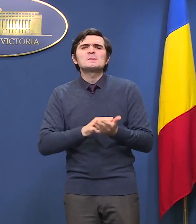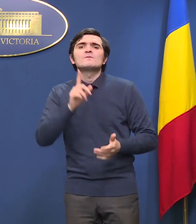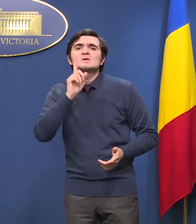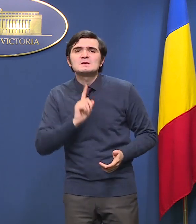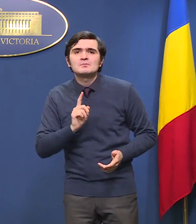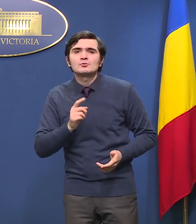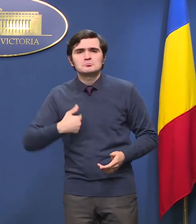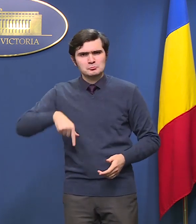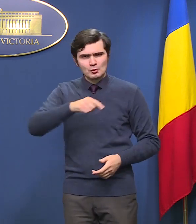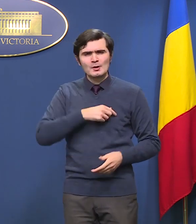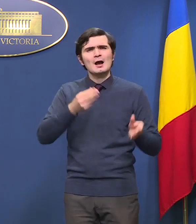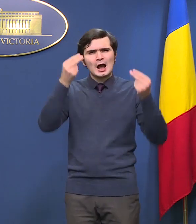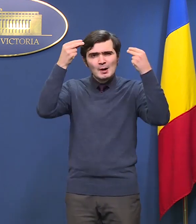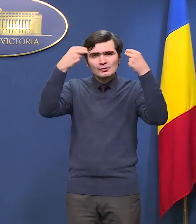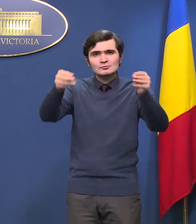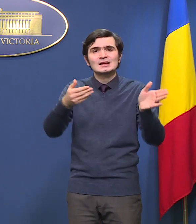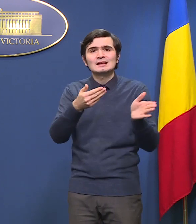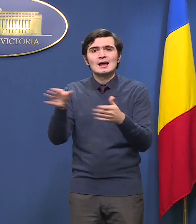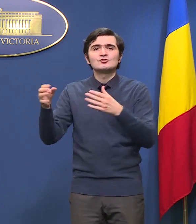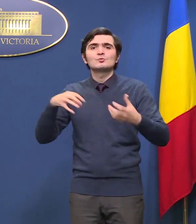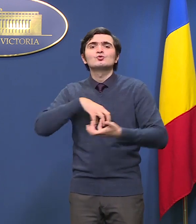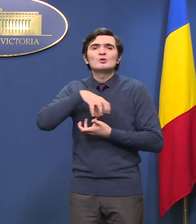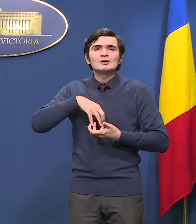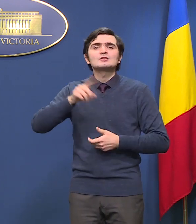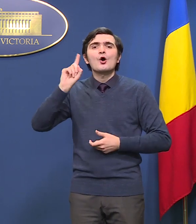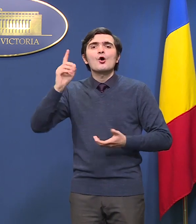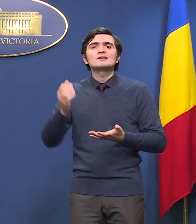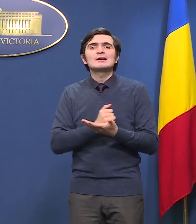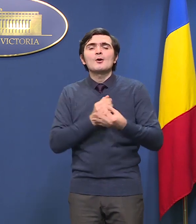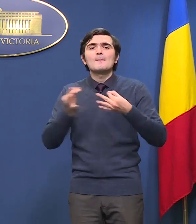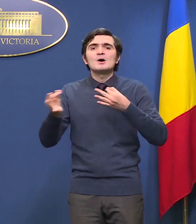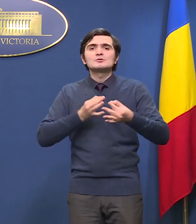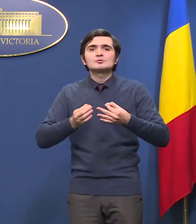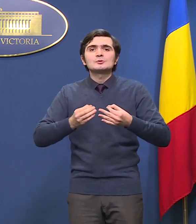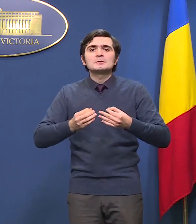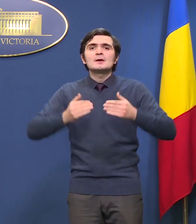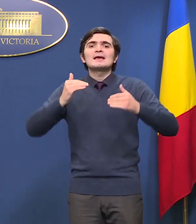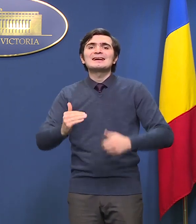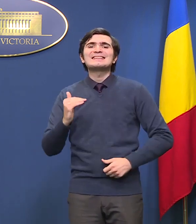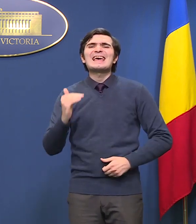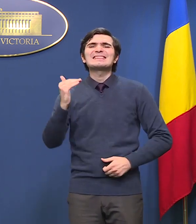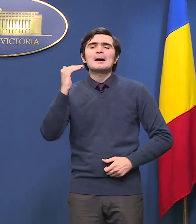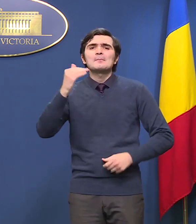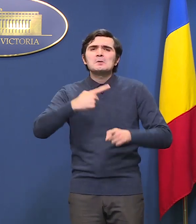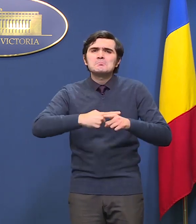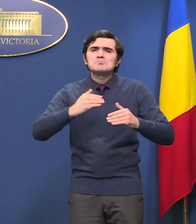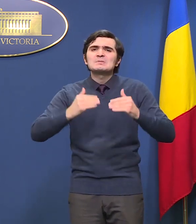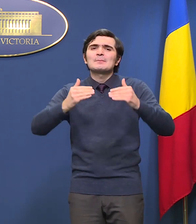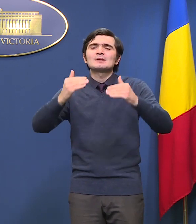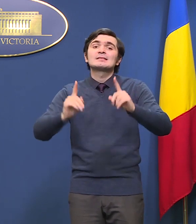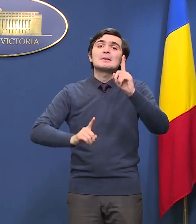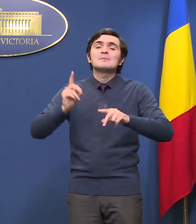anunțat încă de la începutul crizei că vom lua măsuri graduale în funcție de evoluția